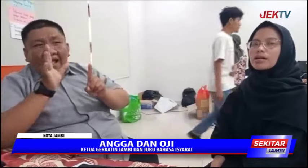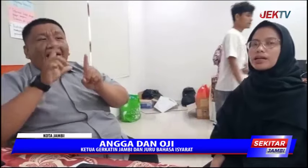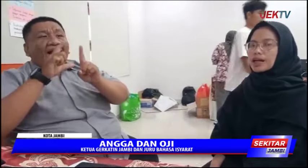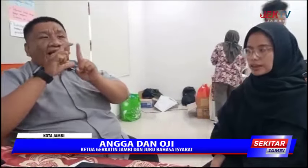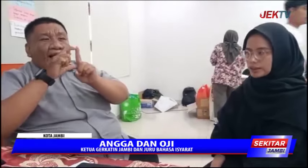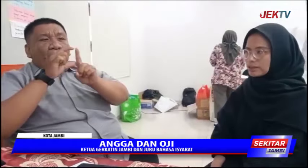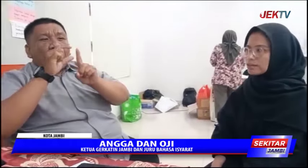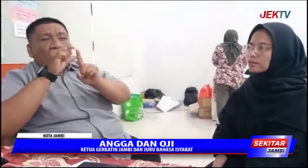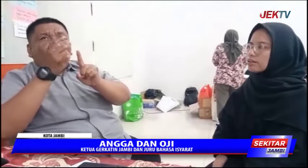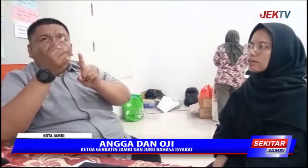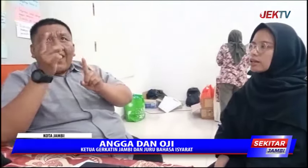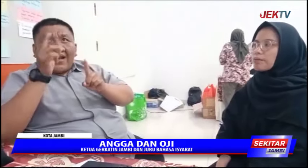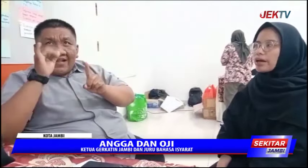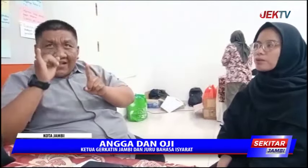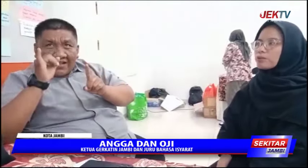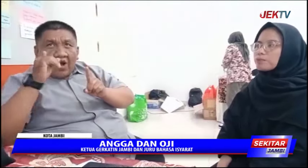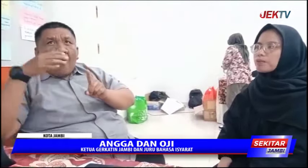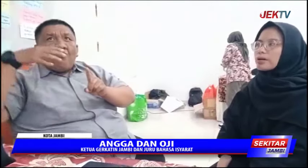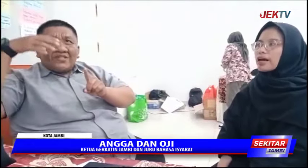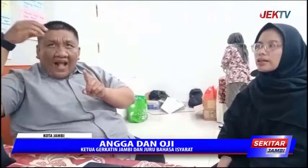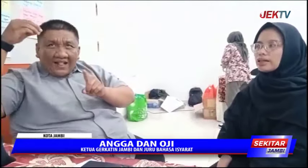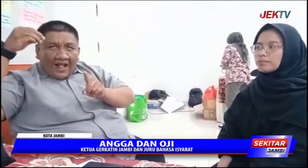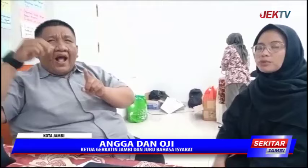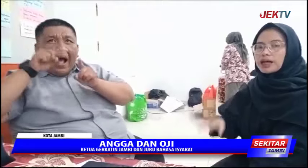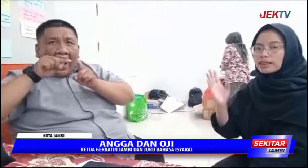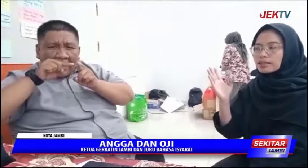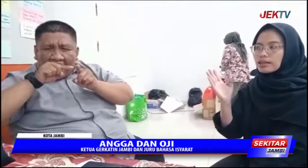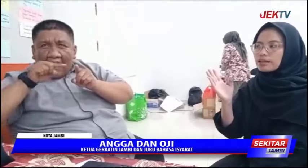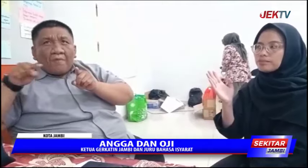beda lagi. DPR, DPR RI, pusat.